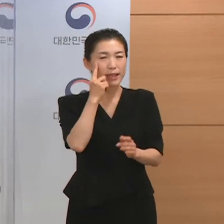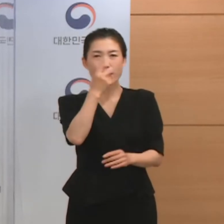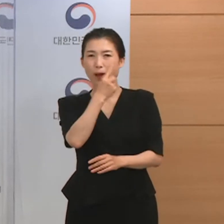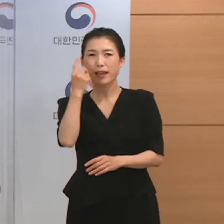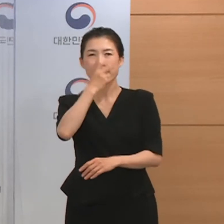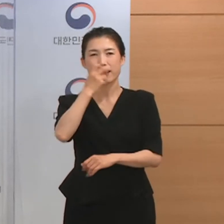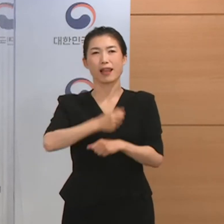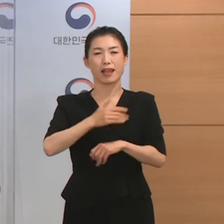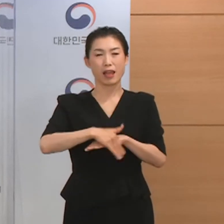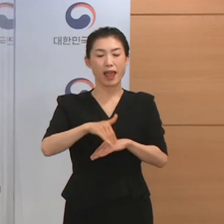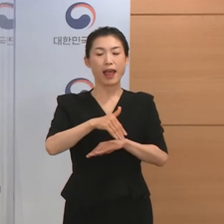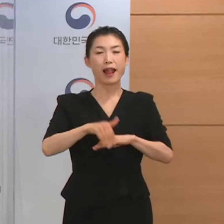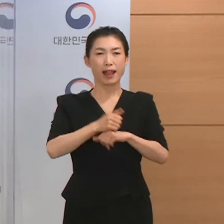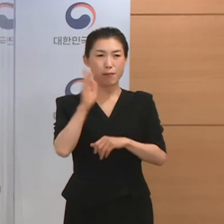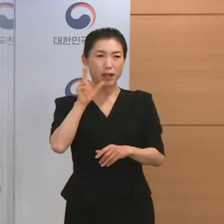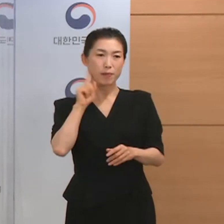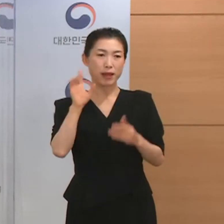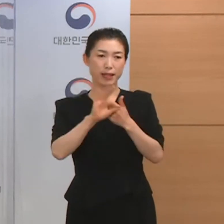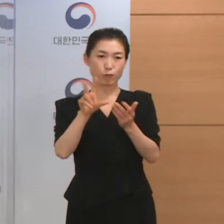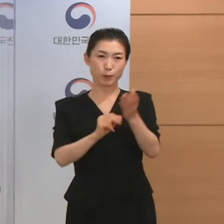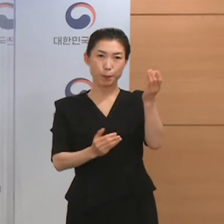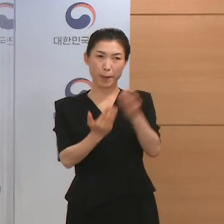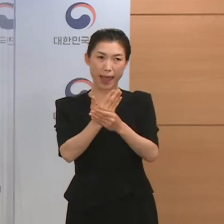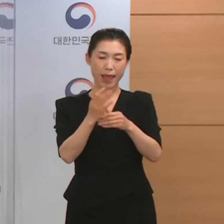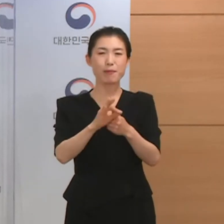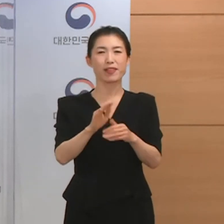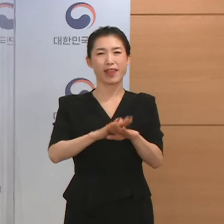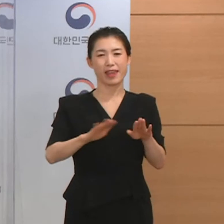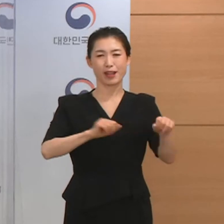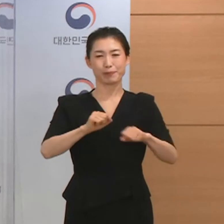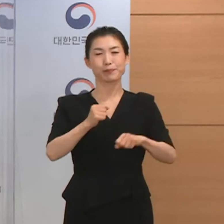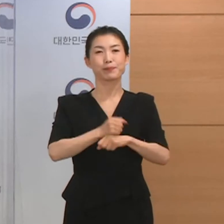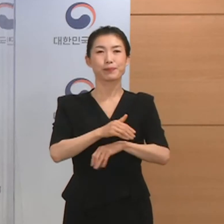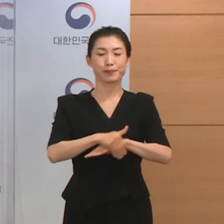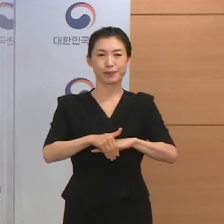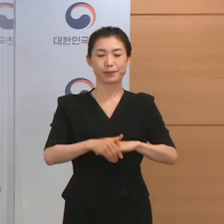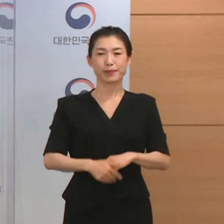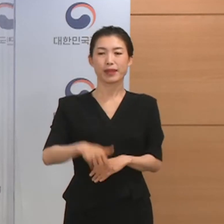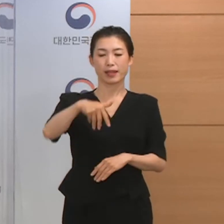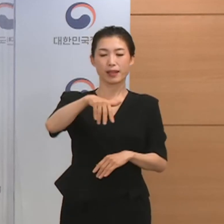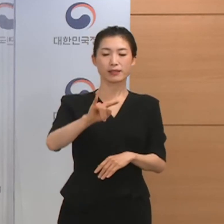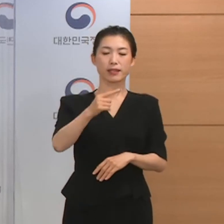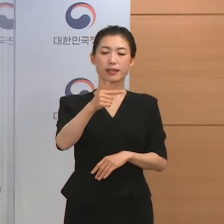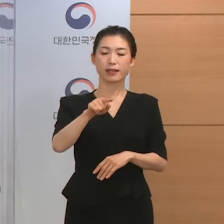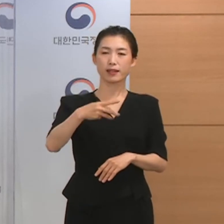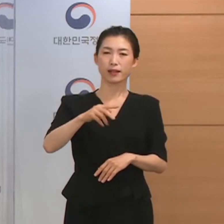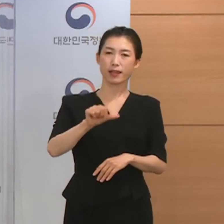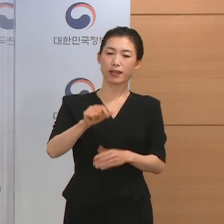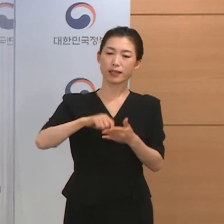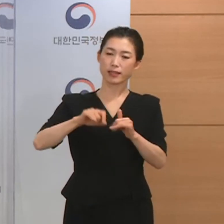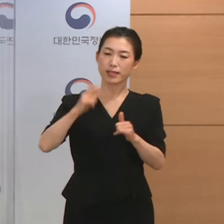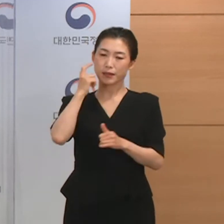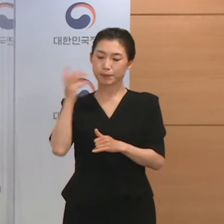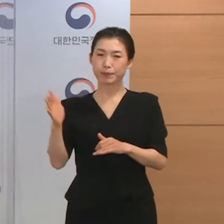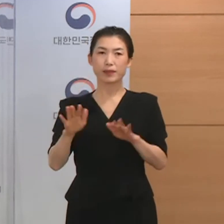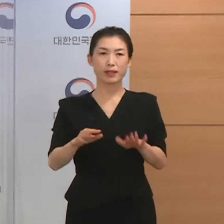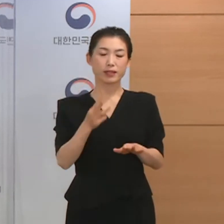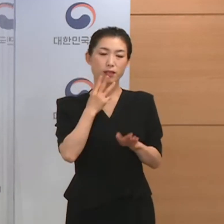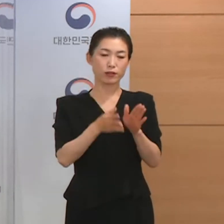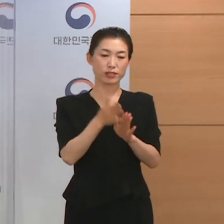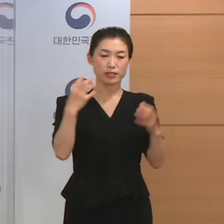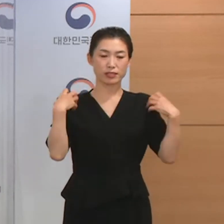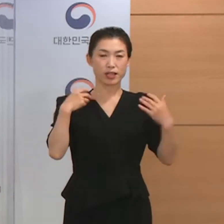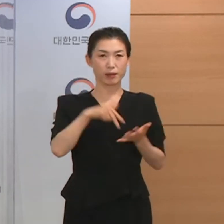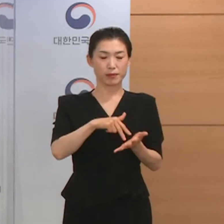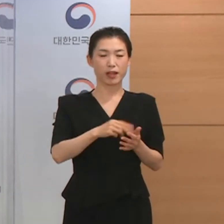있으면 신속하게 보완하도록 하겠습니다. 채널A 김단비 기자님실입니다. 서울시가 추진하려는 서울형